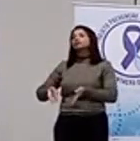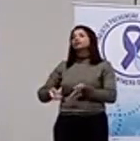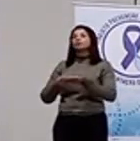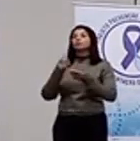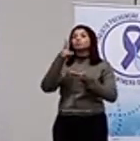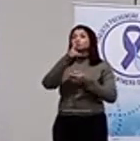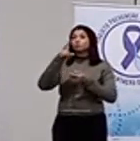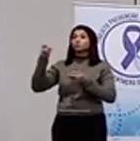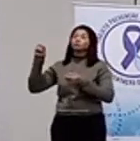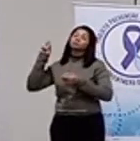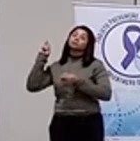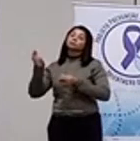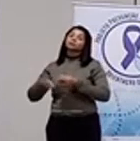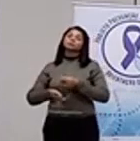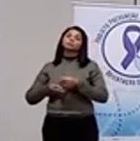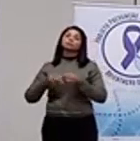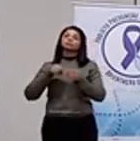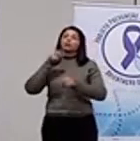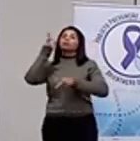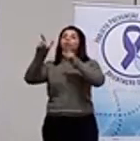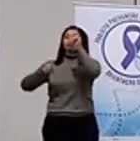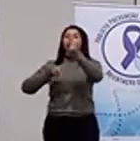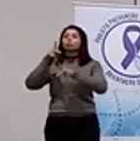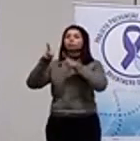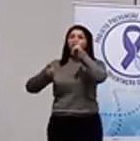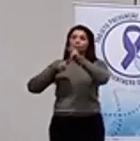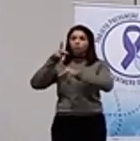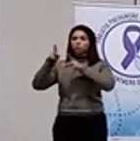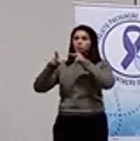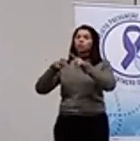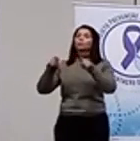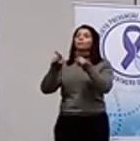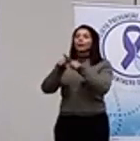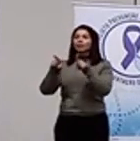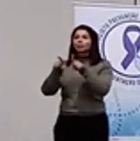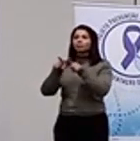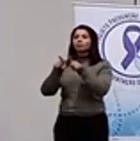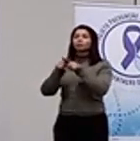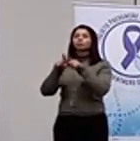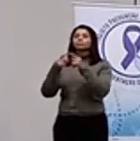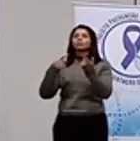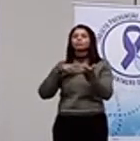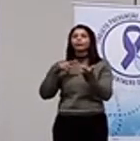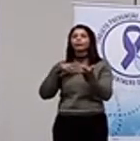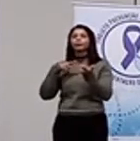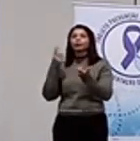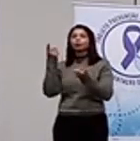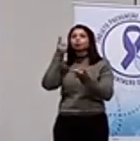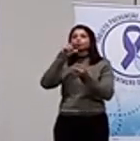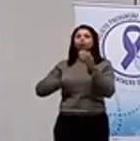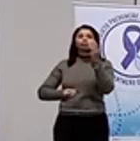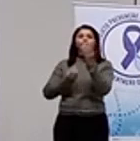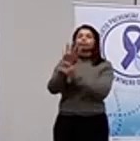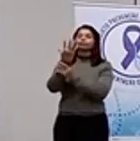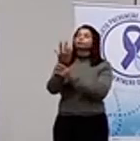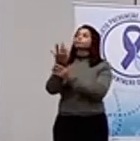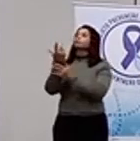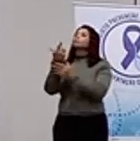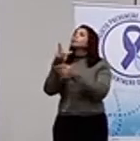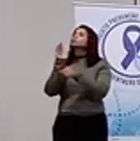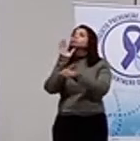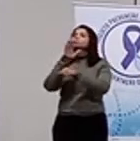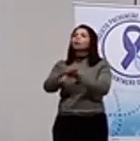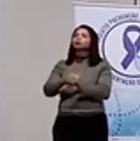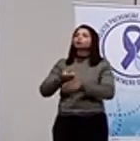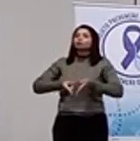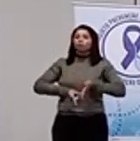mil na população? Só que é 1 para 200 mil em que uma terapia aprovada recentemente pode reverter as lesões no pulmão.